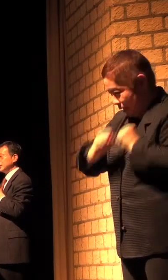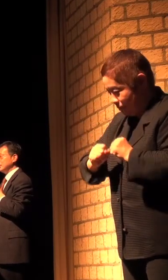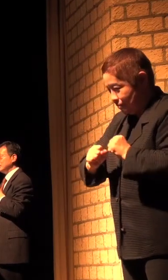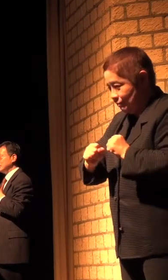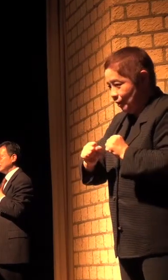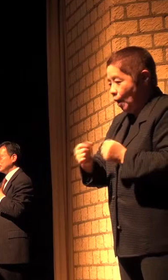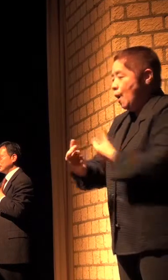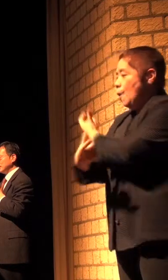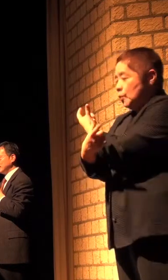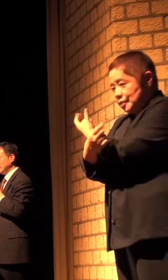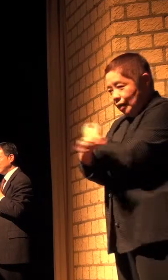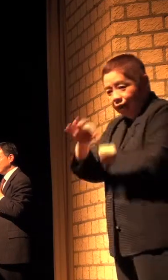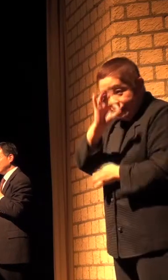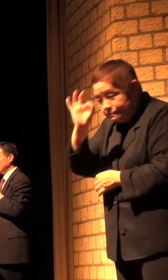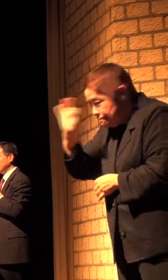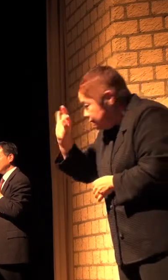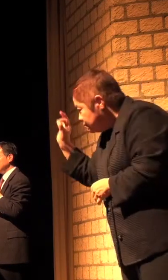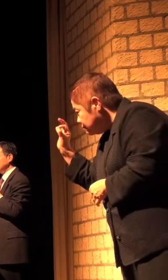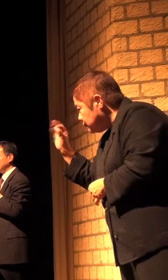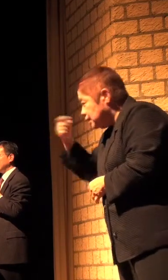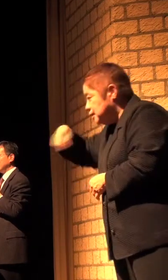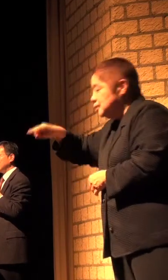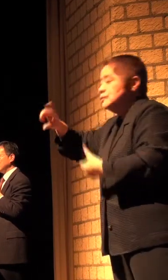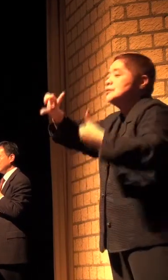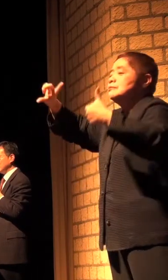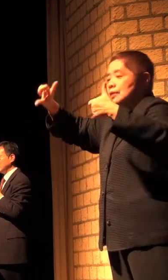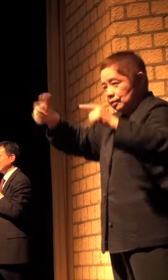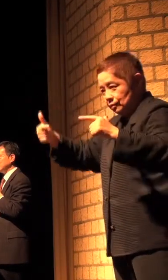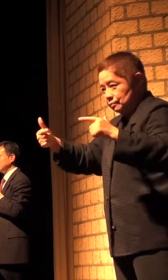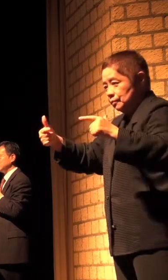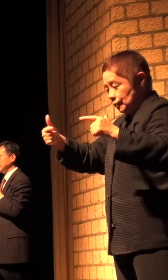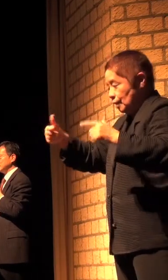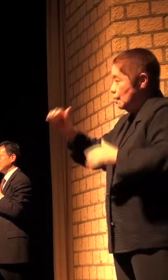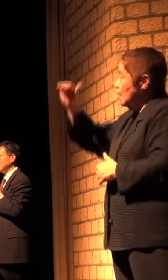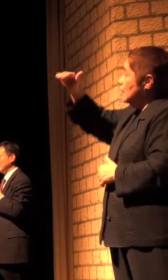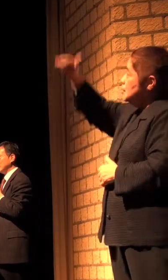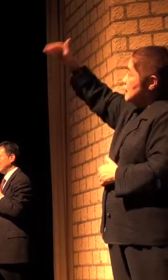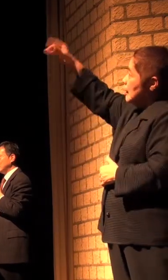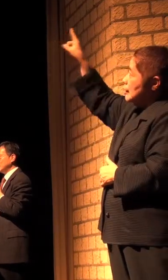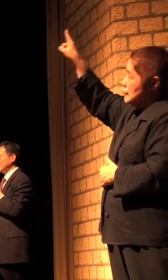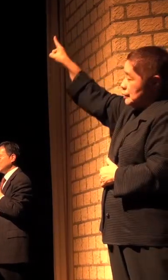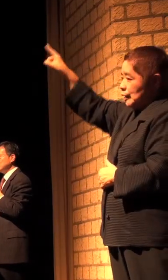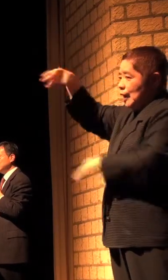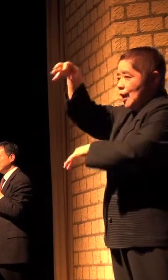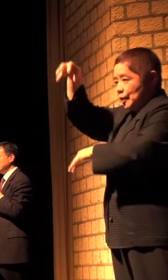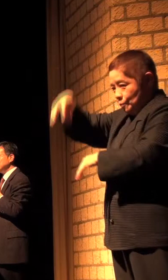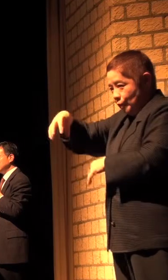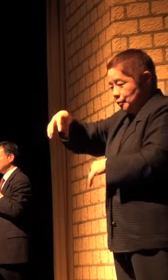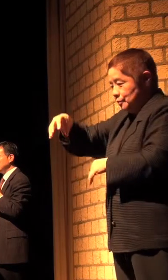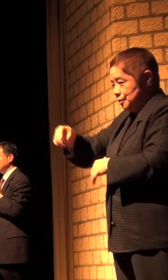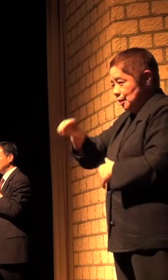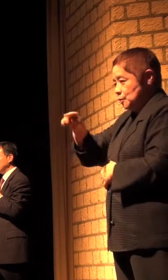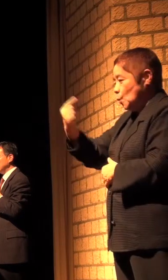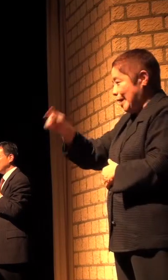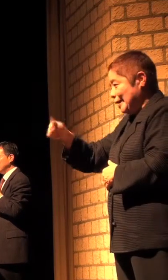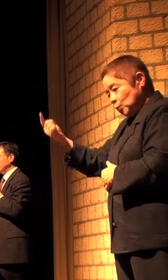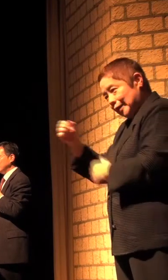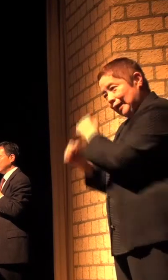けに行かない、それぞれがこう一番高いところにこう避難をするんだということを共通で認識してお